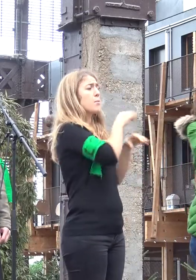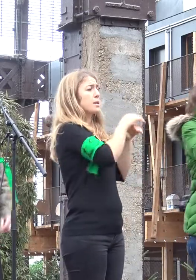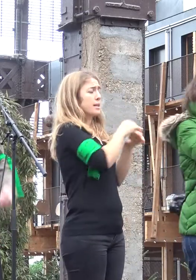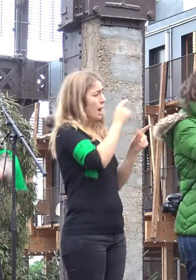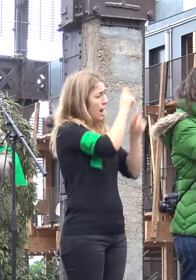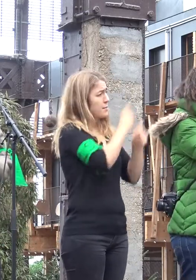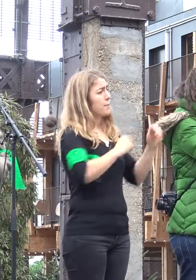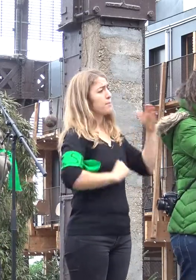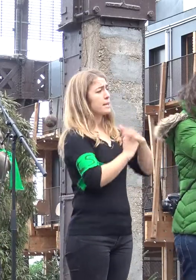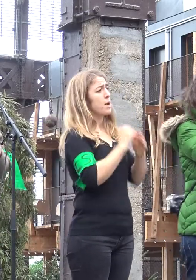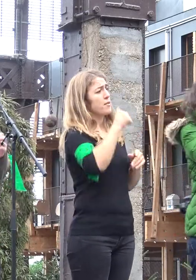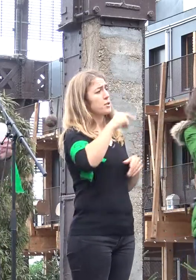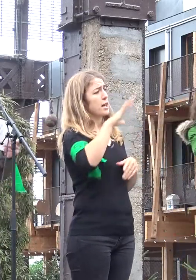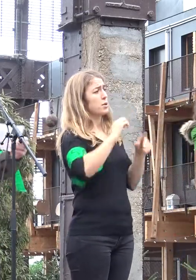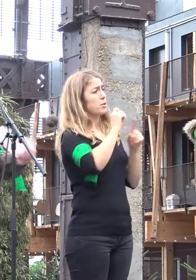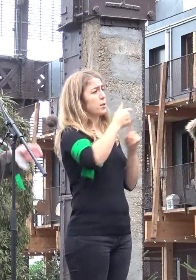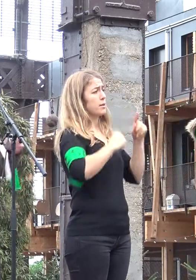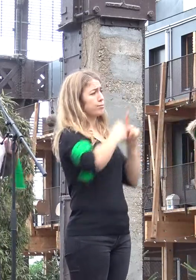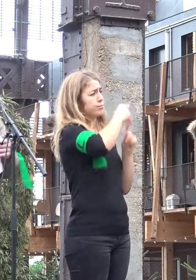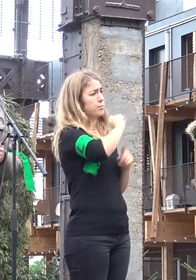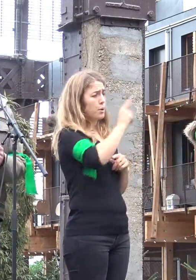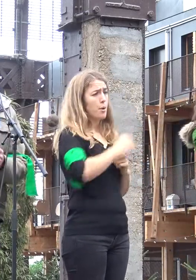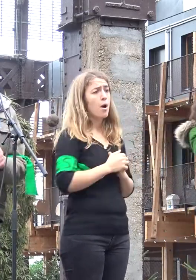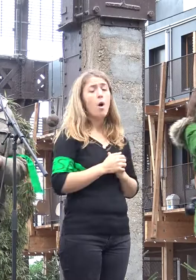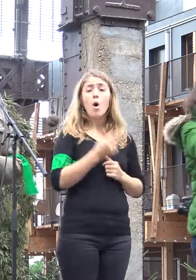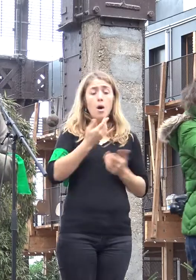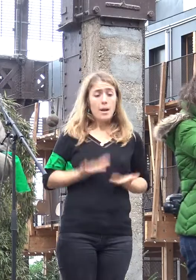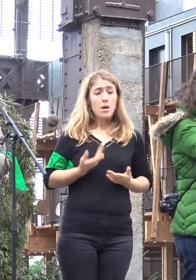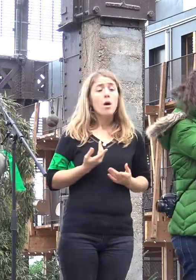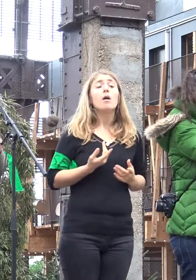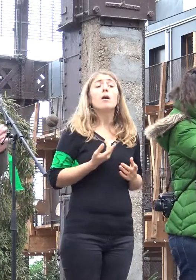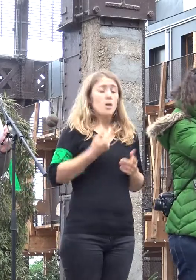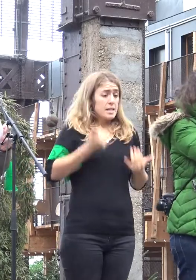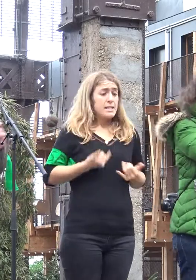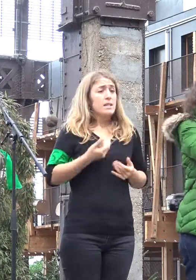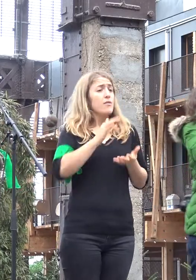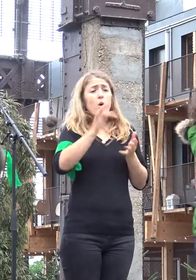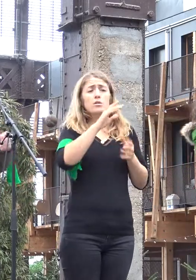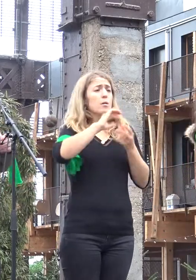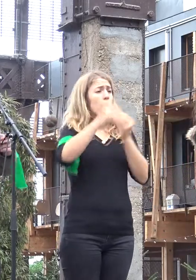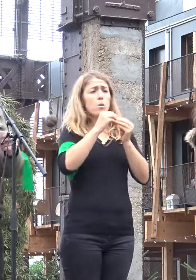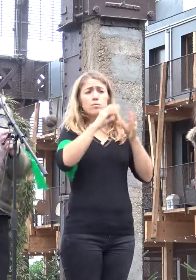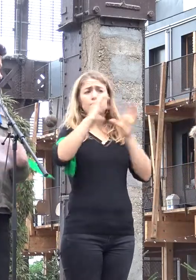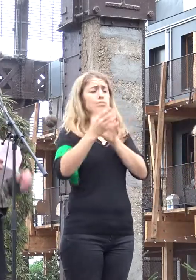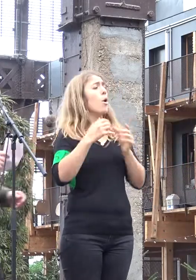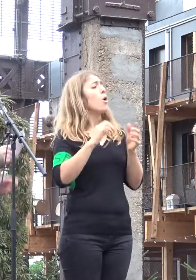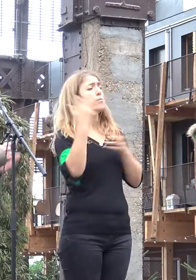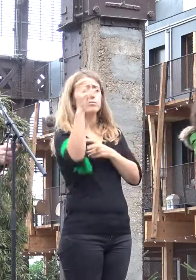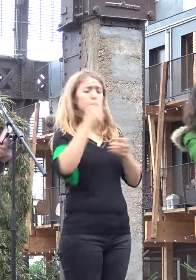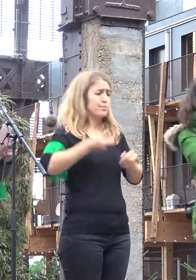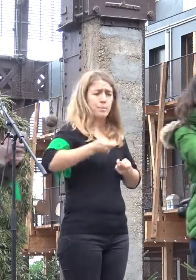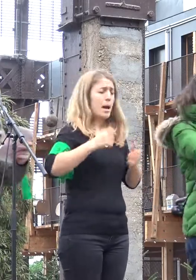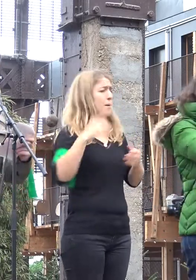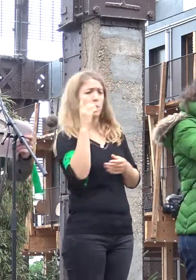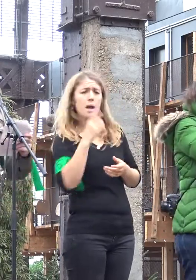1,5 degrés. Donc c'est maintenant, et c'est pas que nous, c'est partout dans le monde entier, vous sortez vos cloches, vous sortez vos casseroles, vous sortez